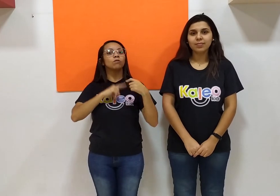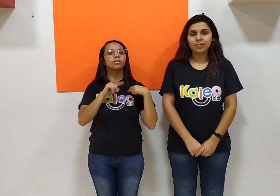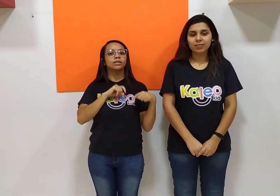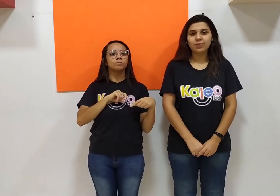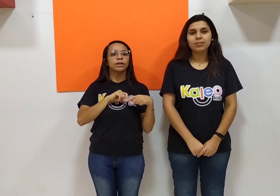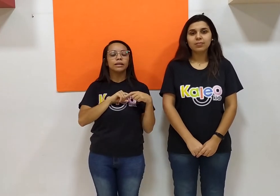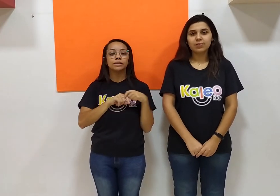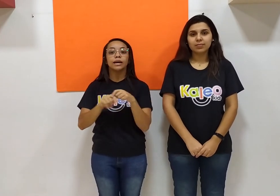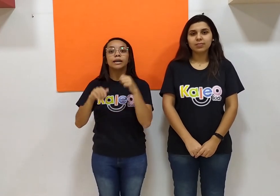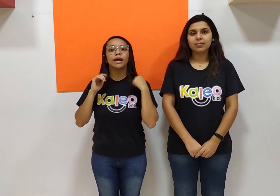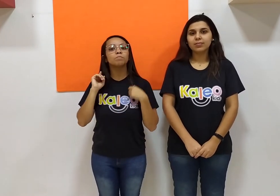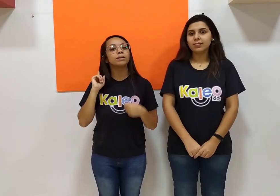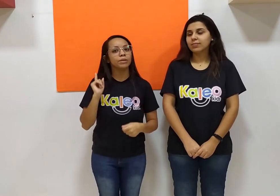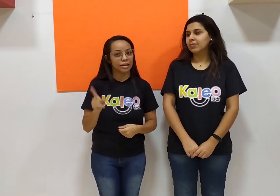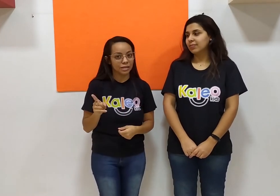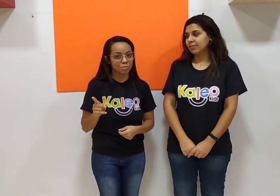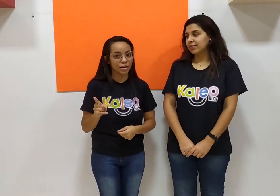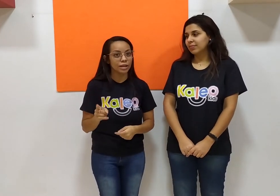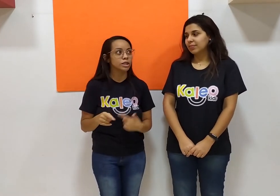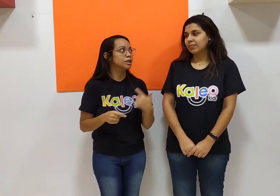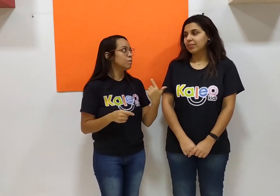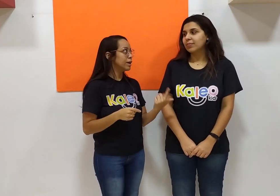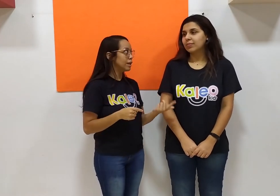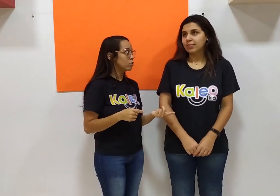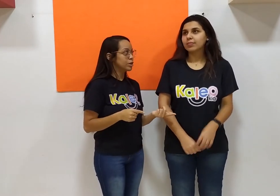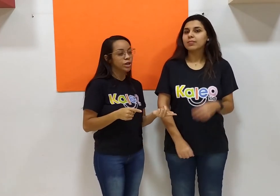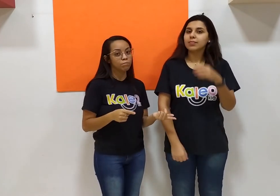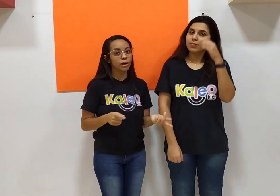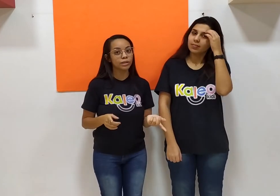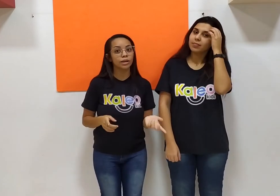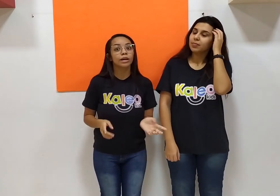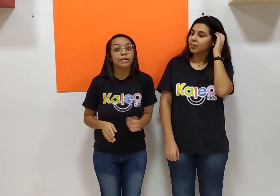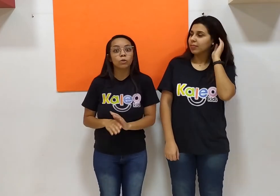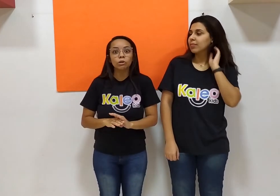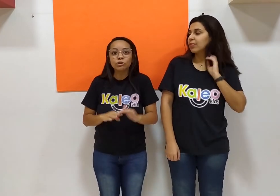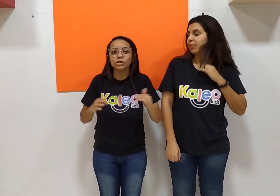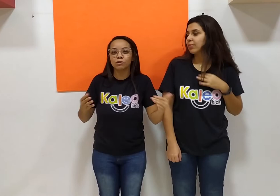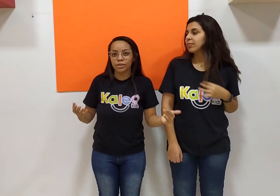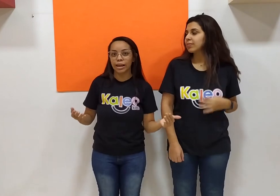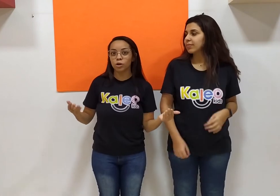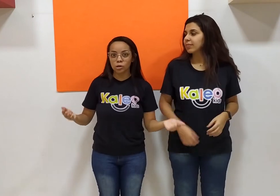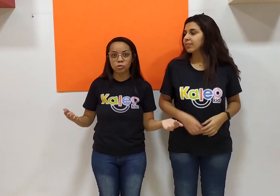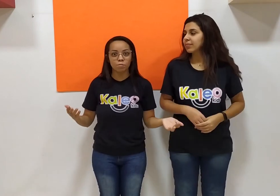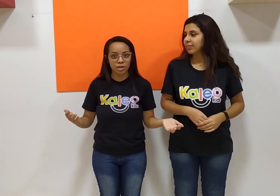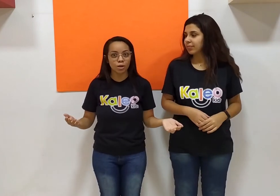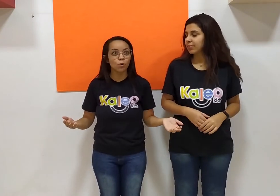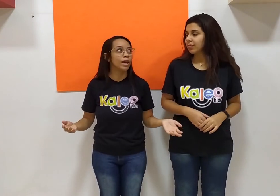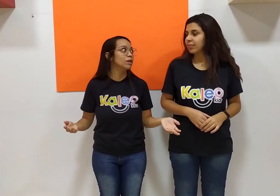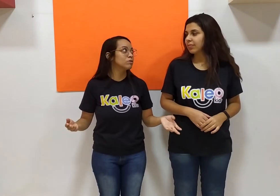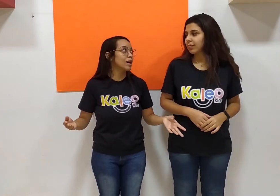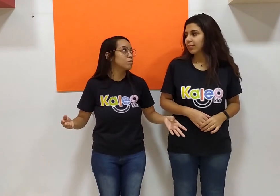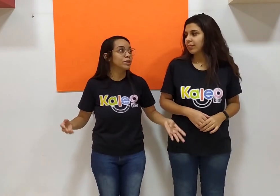outras semanas. Na primeira semana, a gente aprendeu com a tia Amanda que quando Jesus ele é nosso amigo, ele nos dá poder